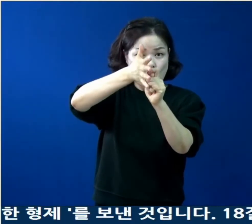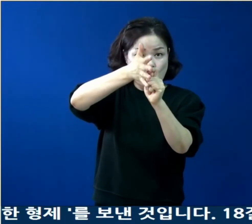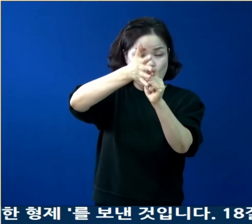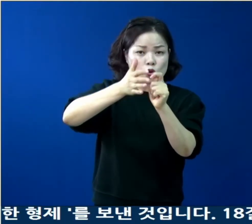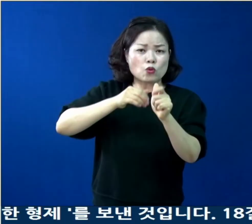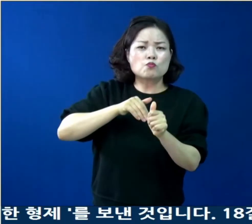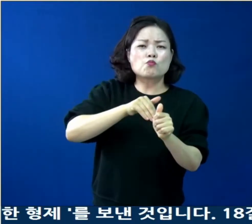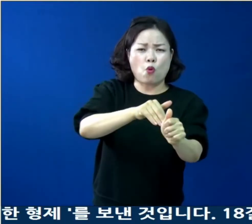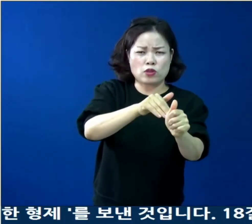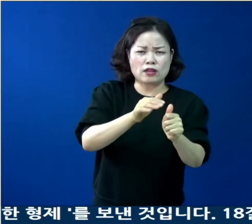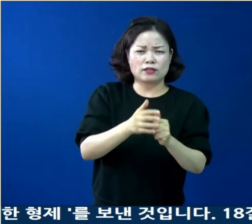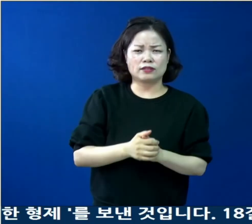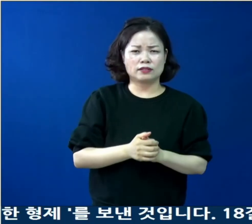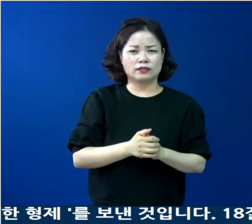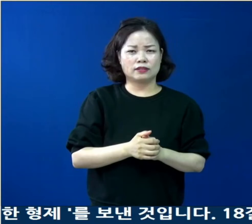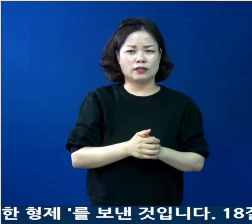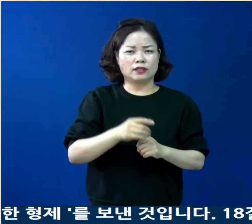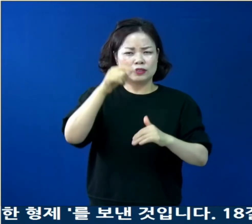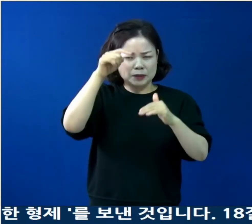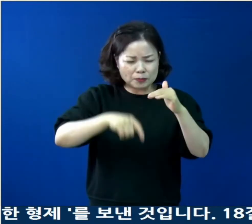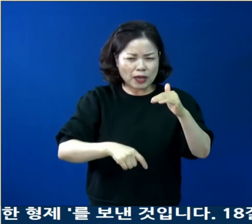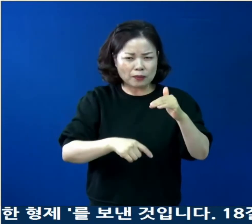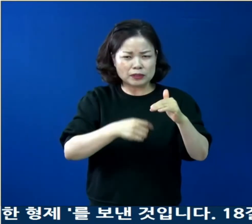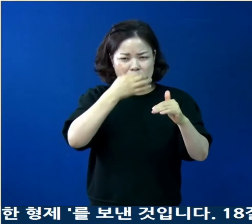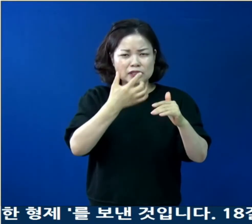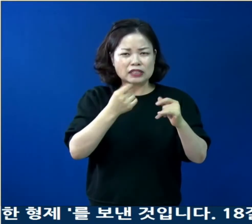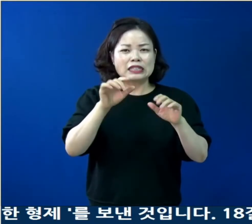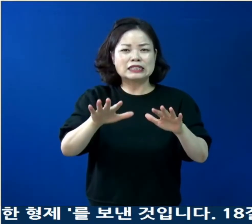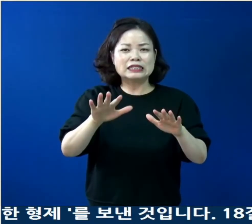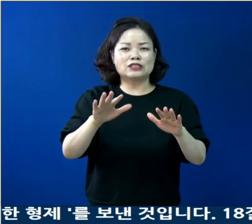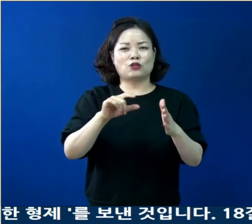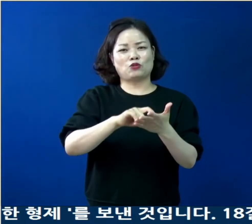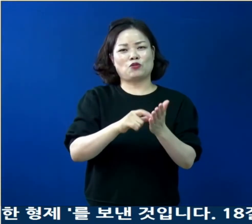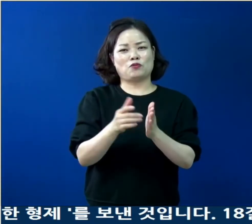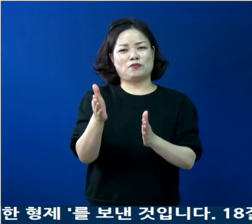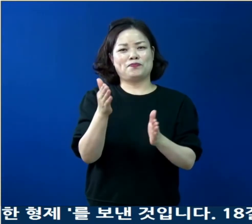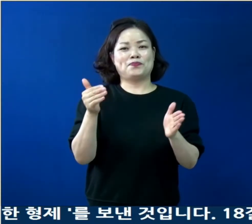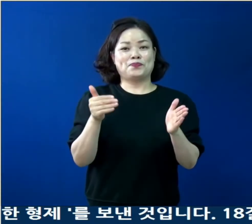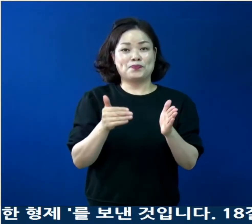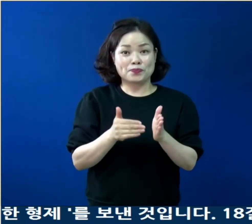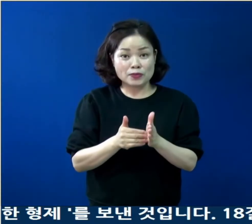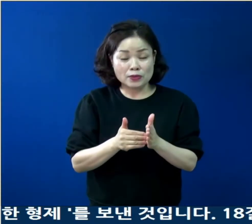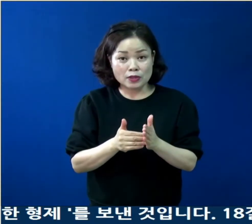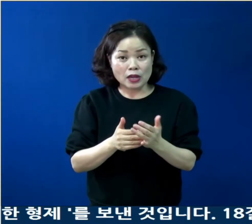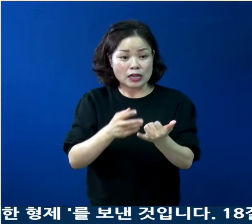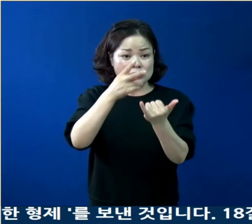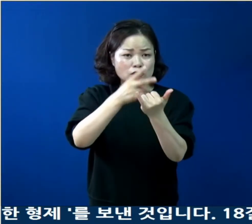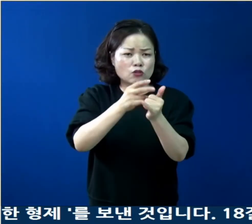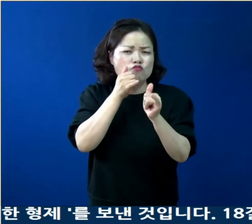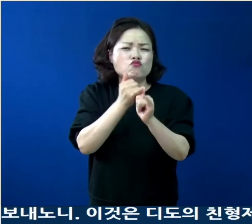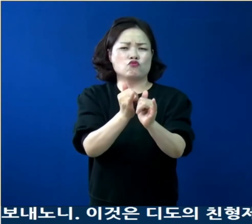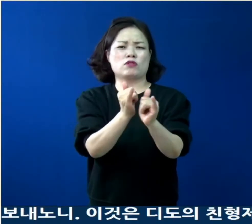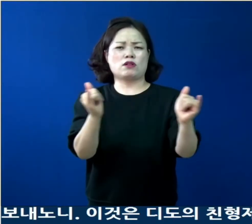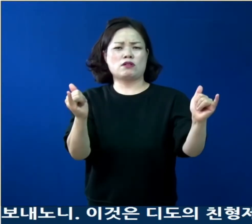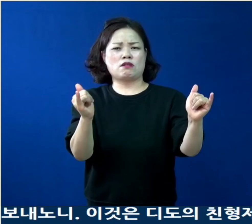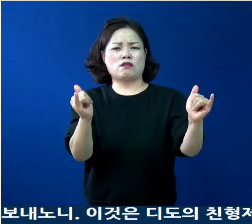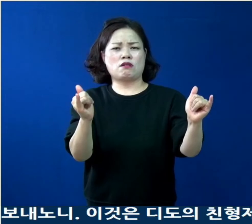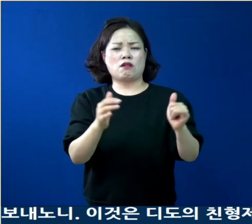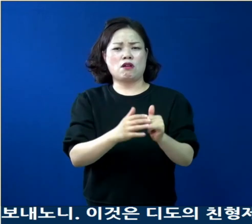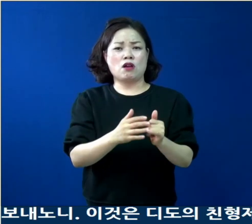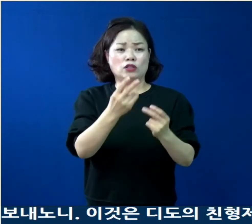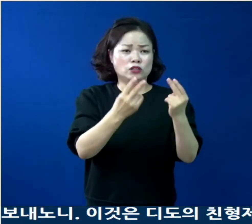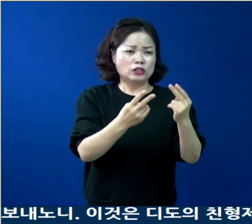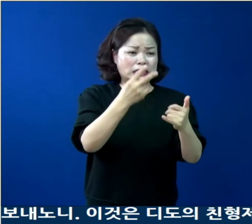더 들어가시면 여러분 너무 힘들어 하실 것 같아가지고 여기까지만. 그런데 디도 못지않게 훌륭한 사람이라는, 어떻게